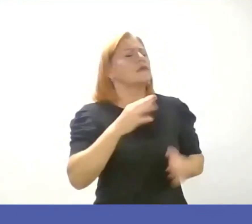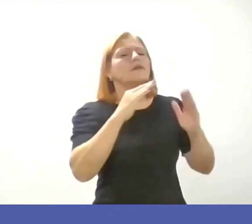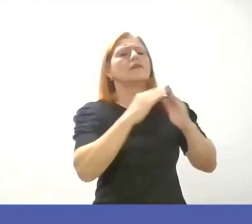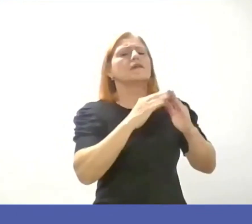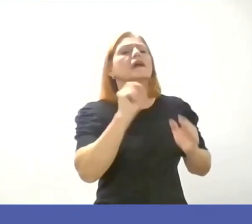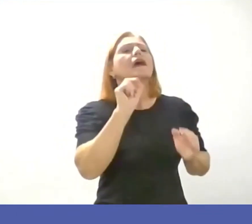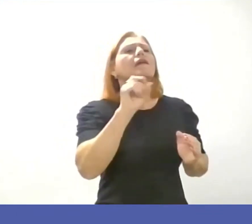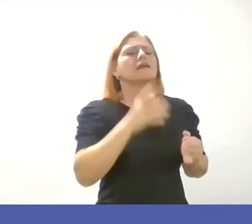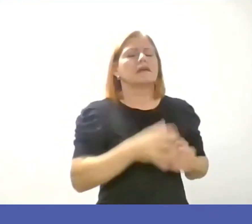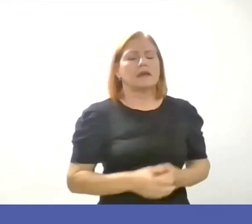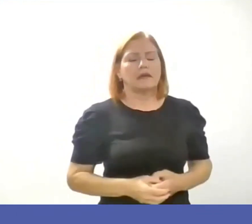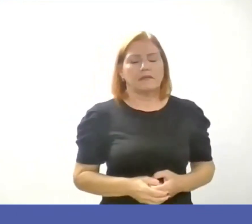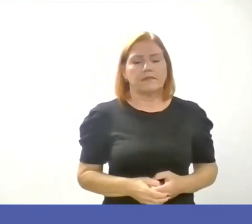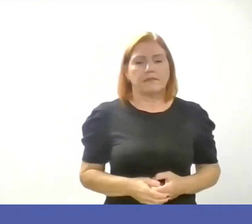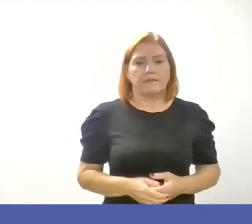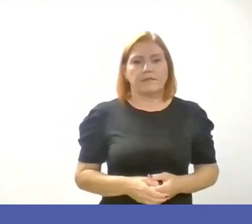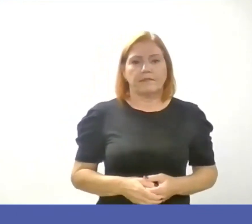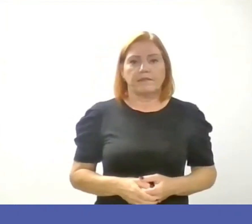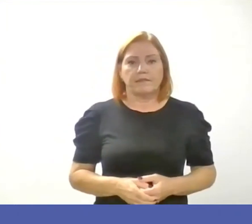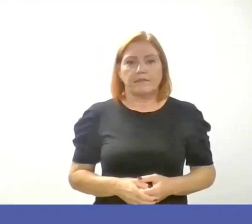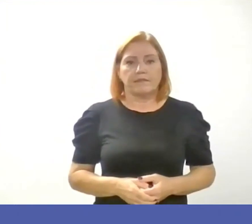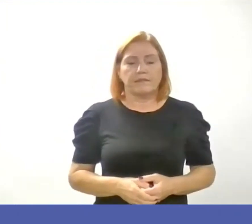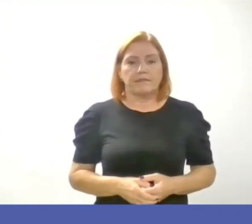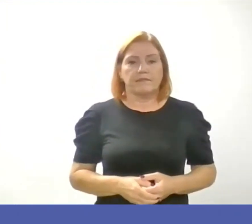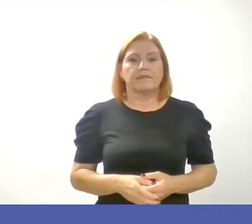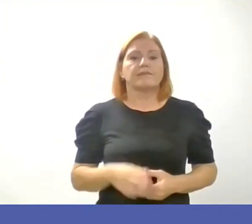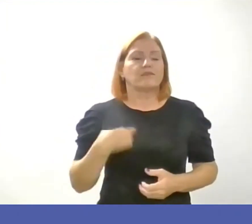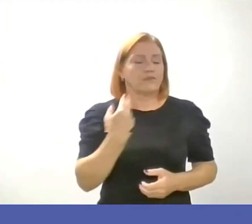Esse dono de casa é o nosso Senhor Jesus.